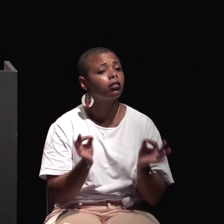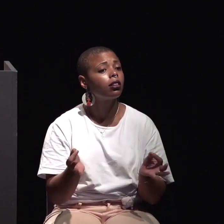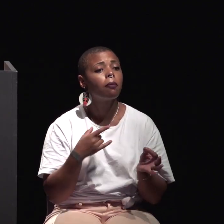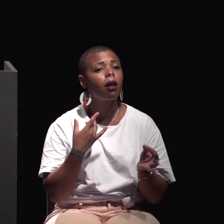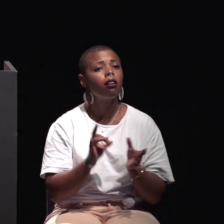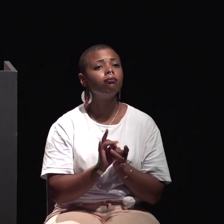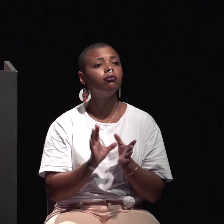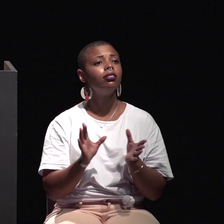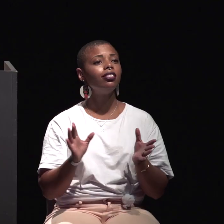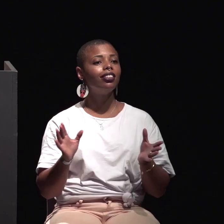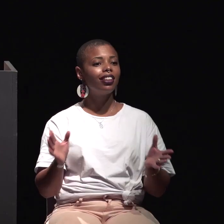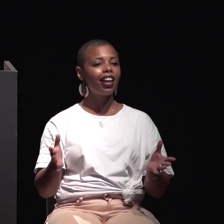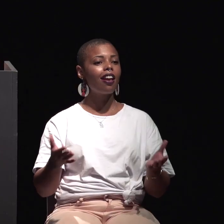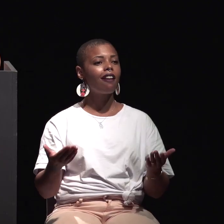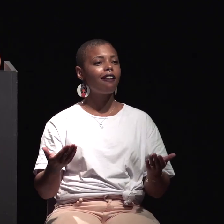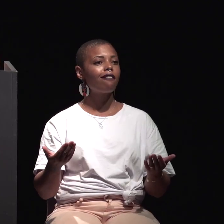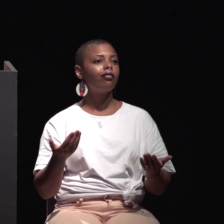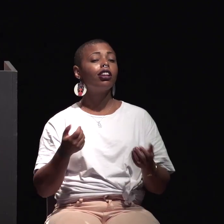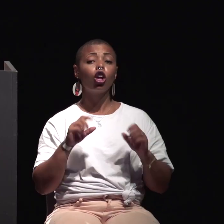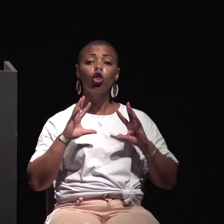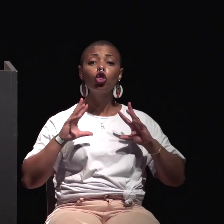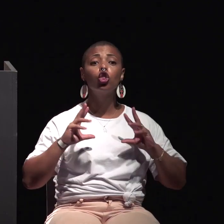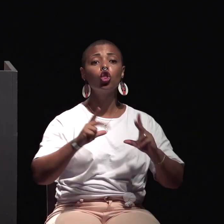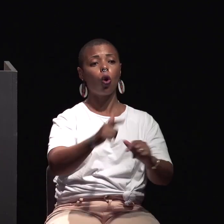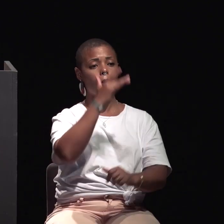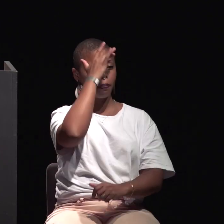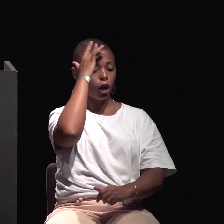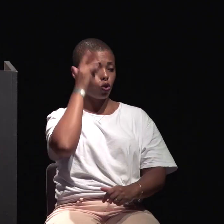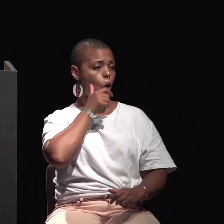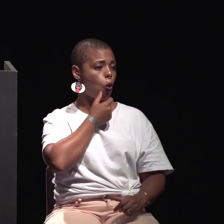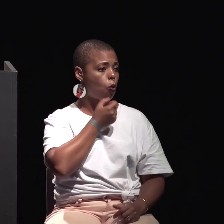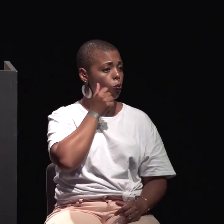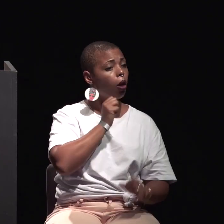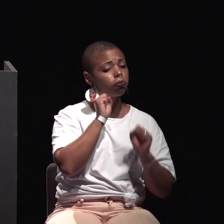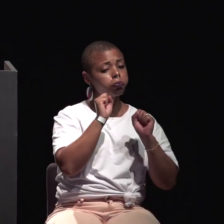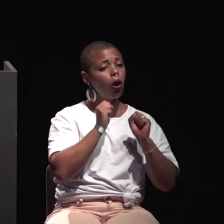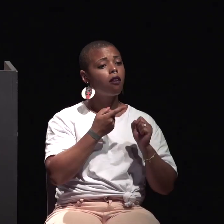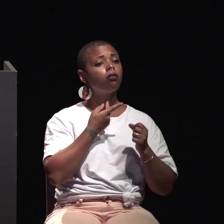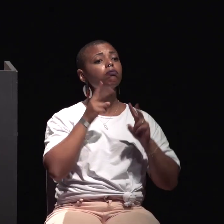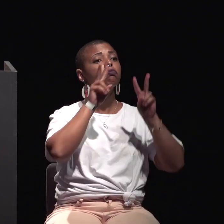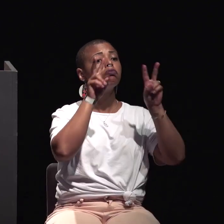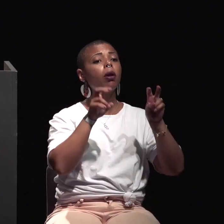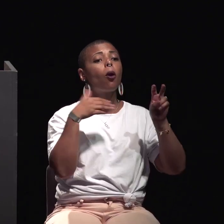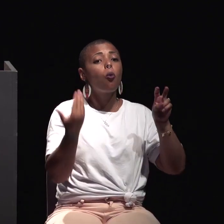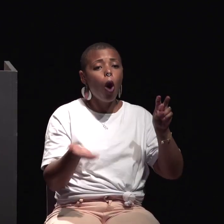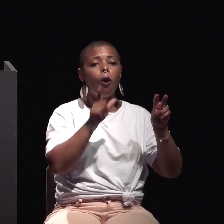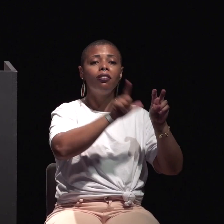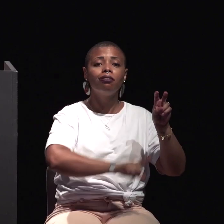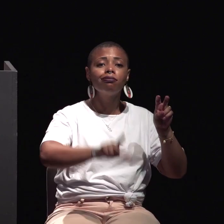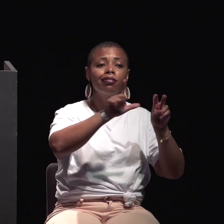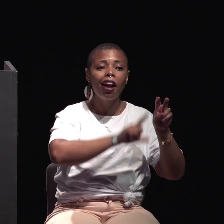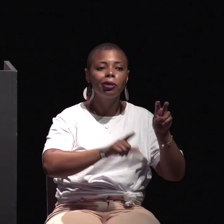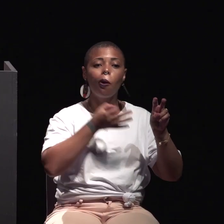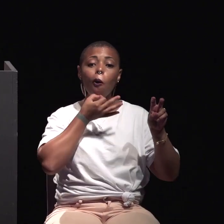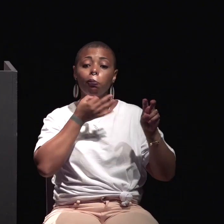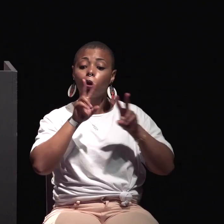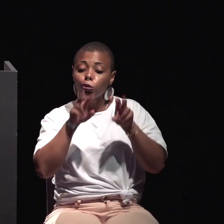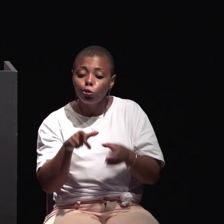aberta possível, em que todos e todas pudessem falar de literatura, de suas impressões de leitura.